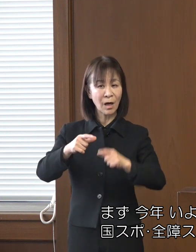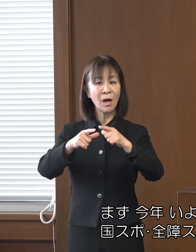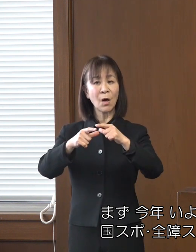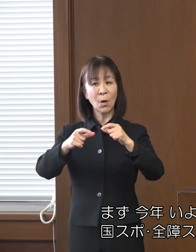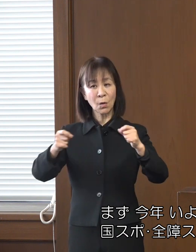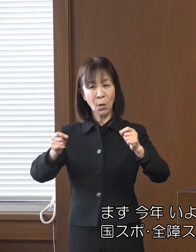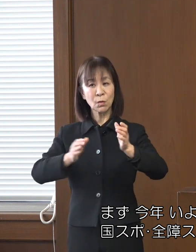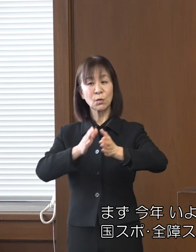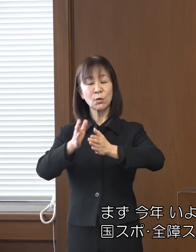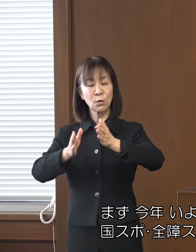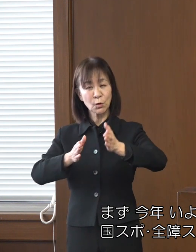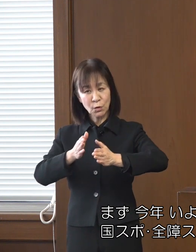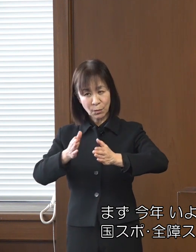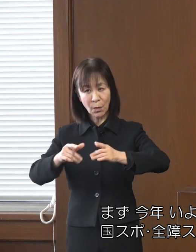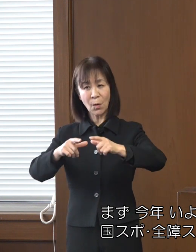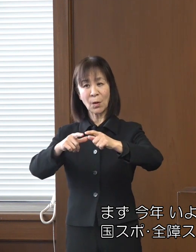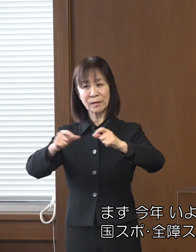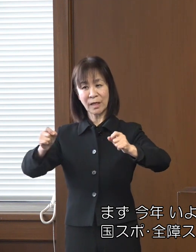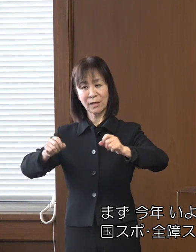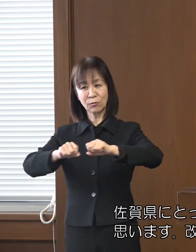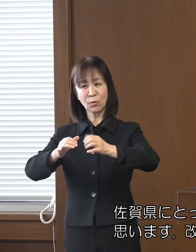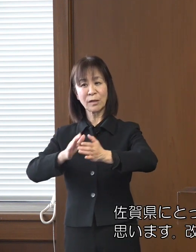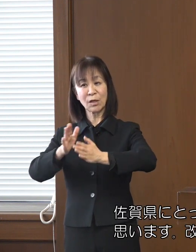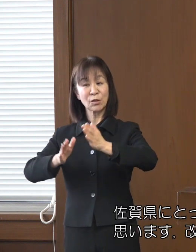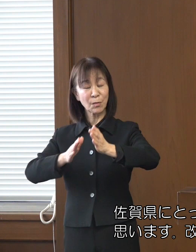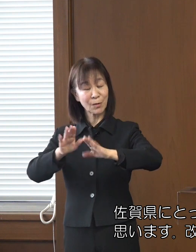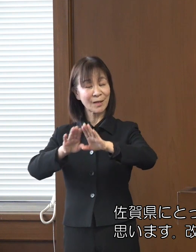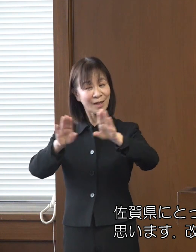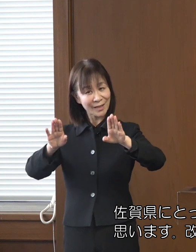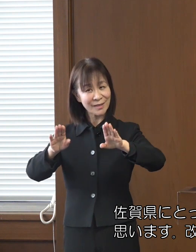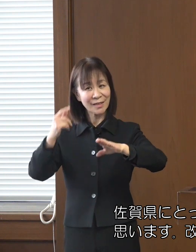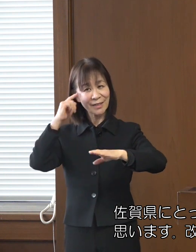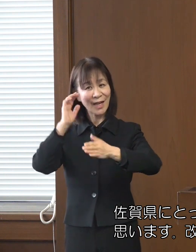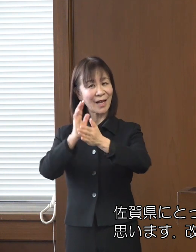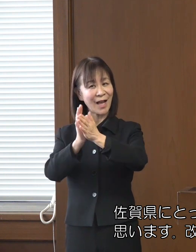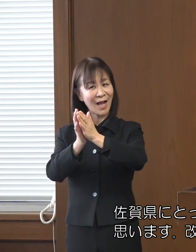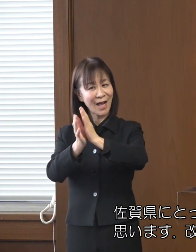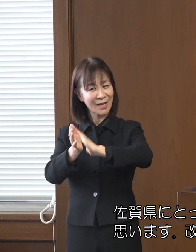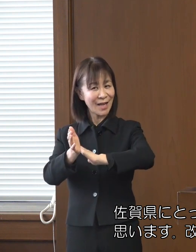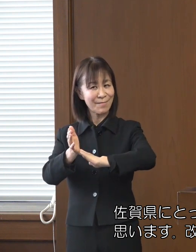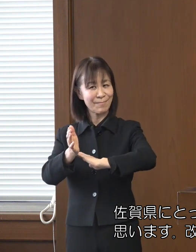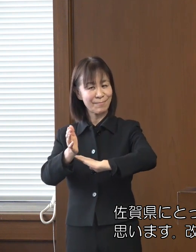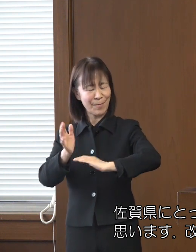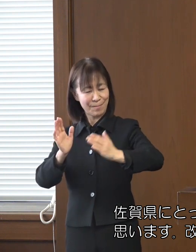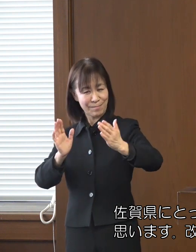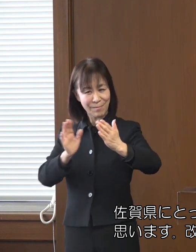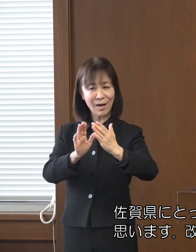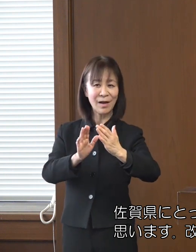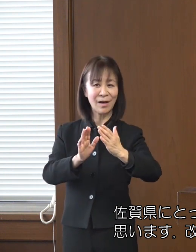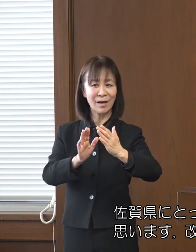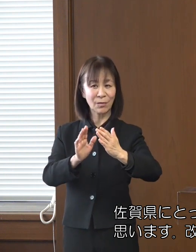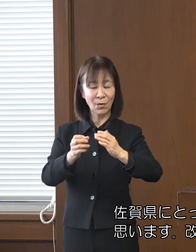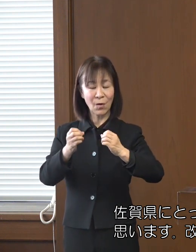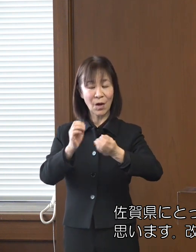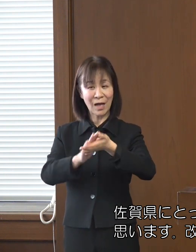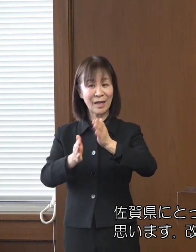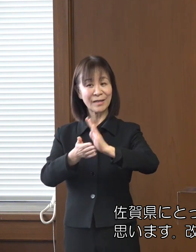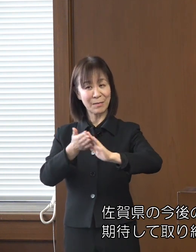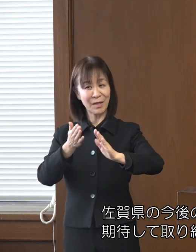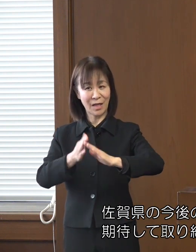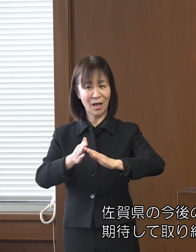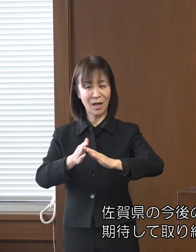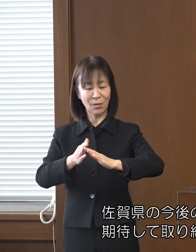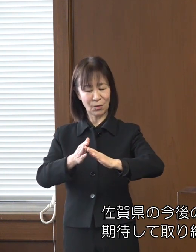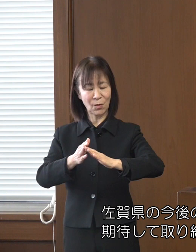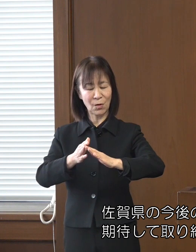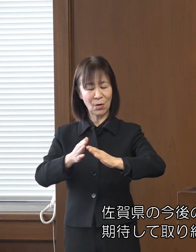全勝スポが開催されるということで、佐賀県にとっても勝負の一年になると思います。改めてこの国スポ全勝スポ、佐賀